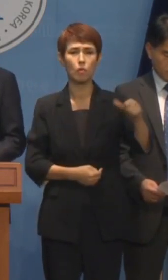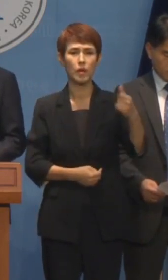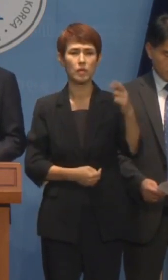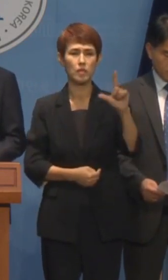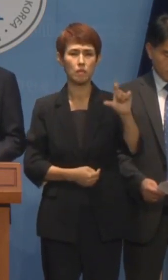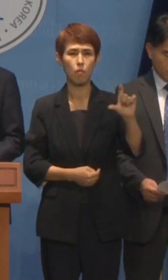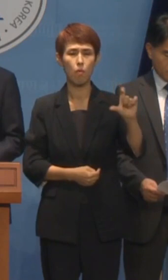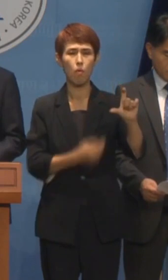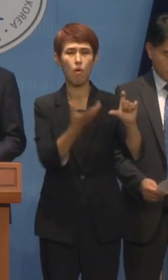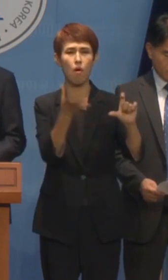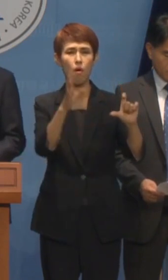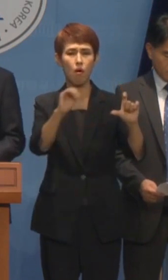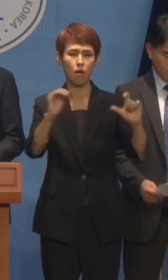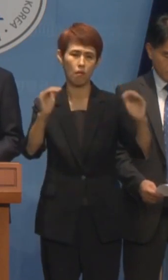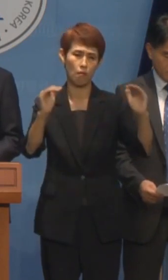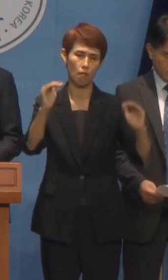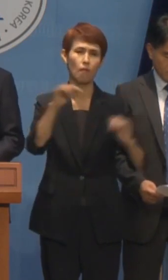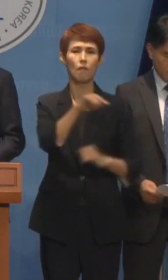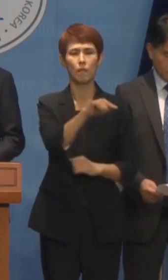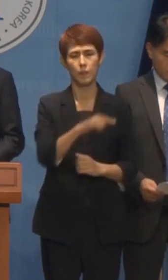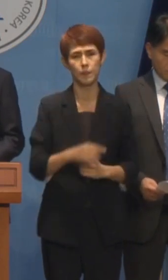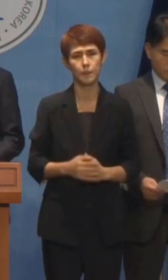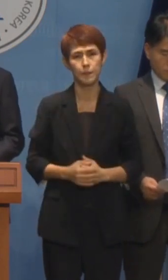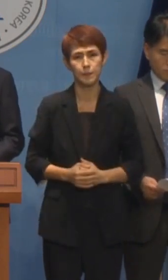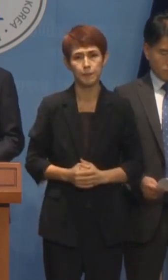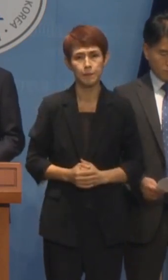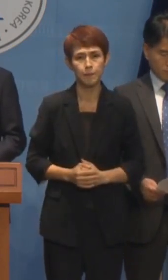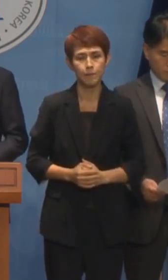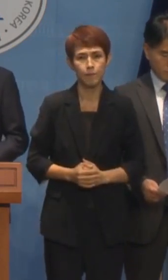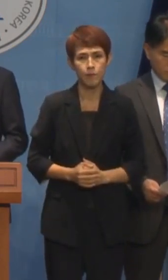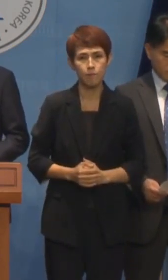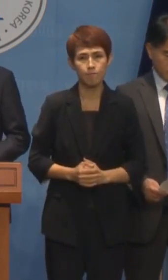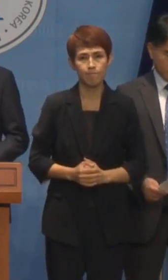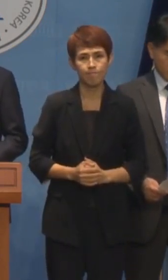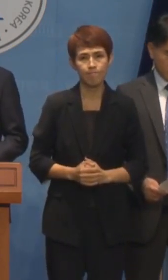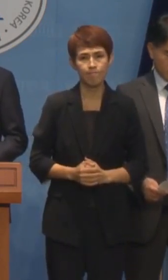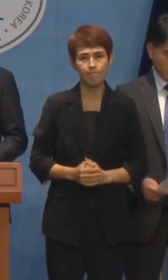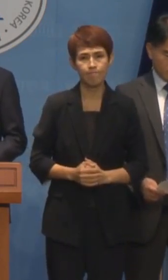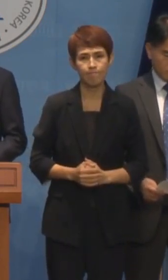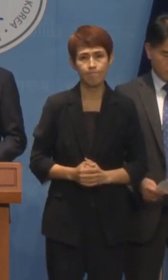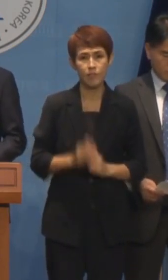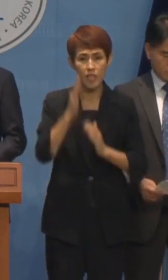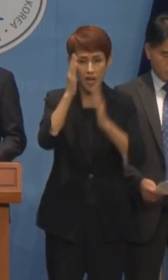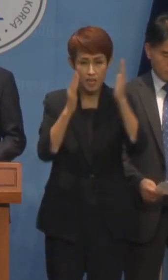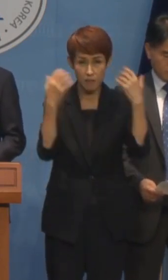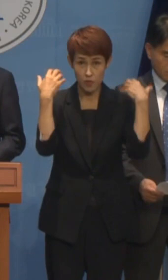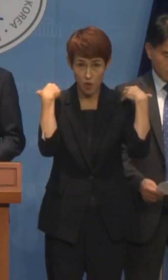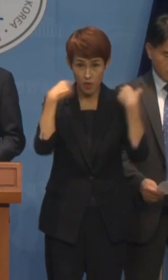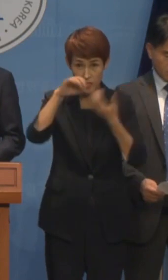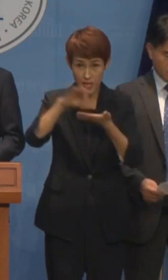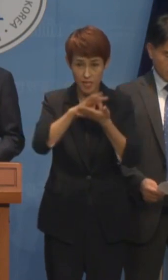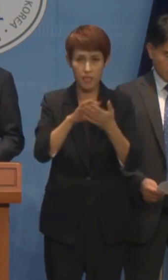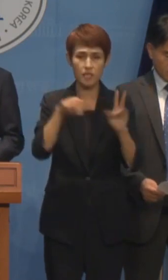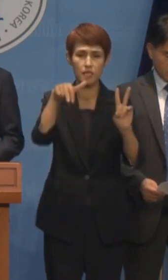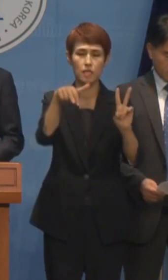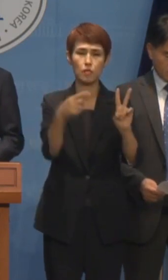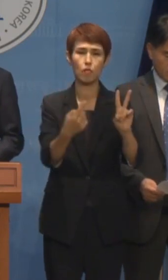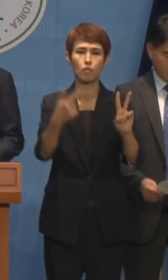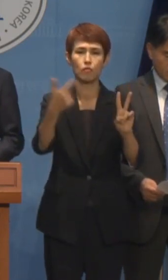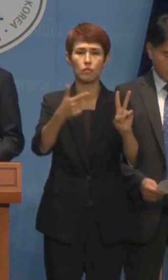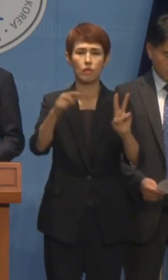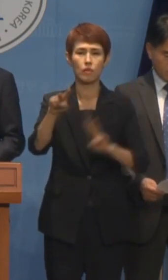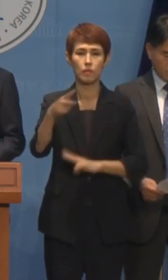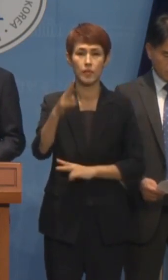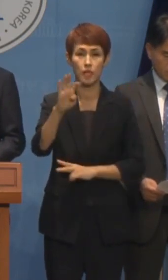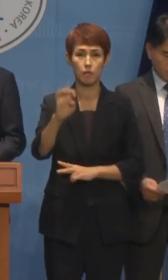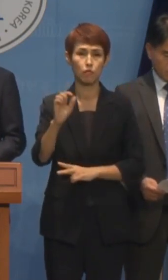1,515억 원이나 못 미치고 있다. 산림청 예산안 역시 2조